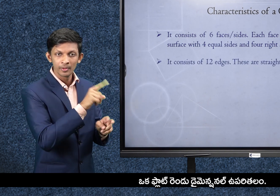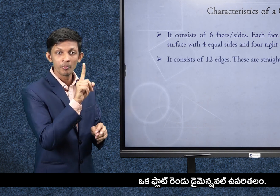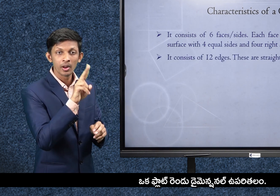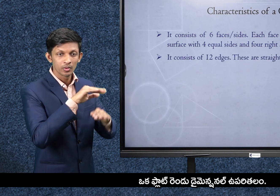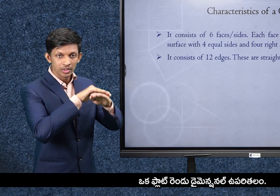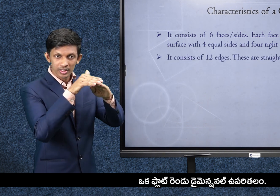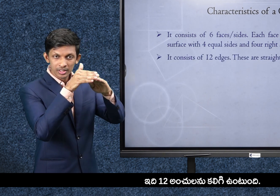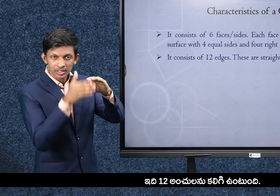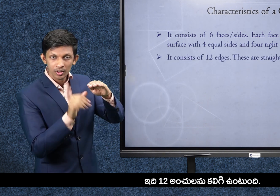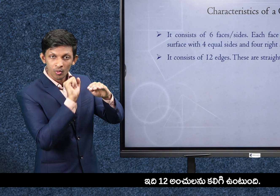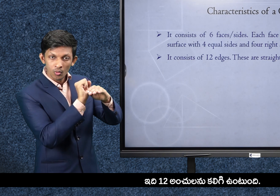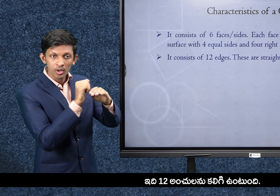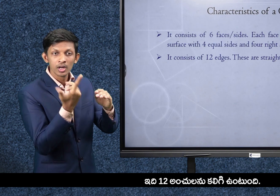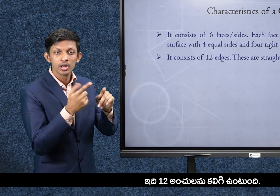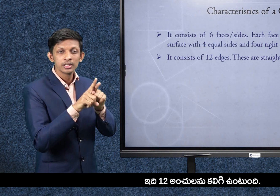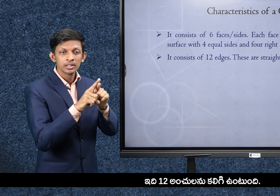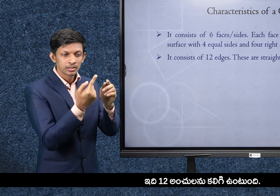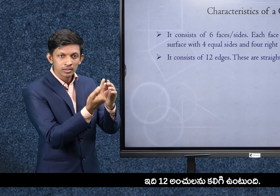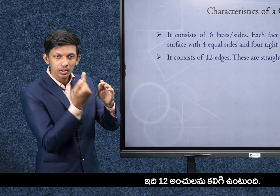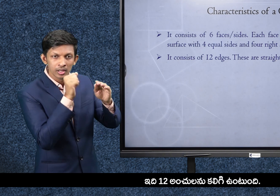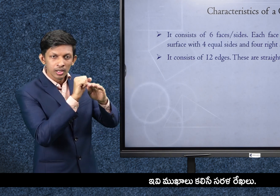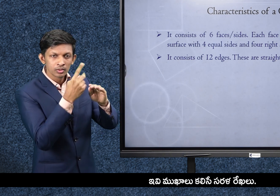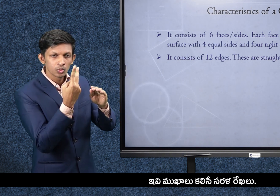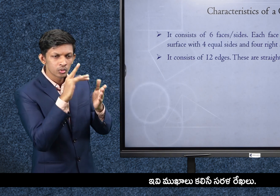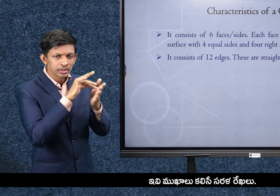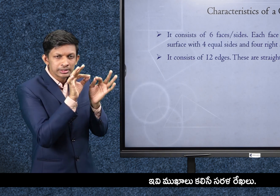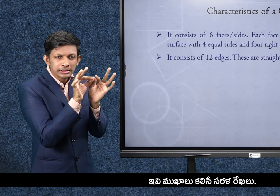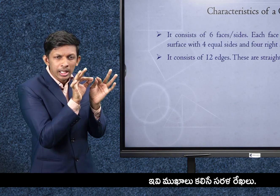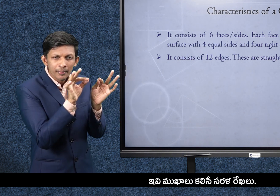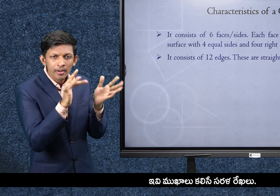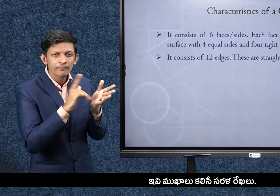ఉపరితలం. ఇది 12 అంచులను కలిగి ఉంటుంది. ఇవి ముఖాలు కలిసే సరళ రేఖలు.